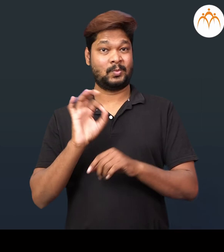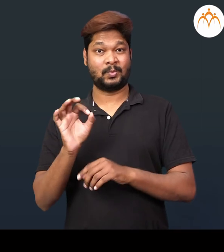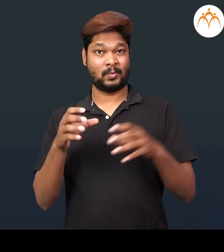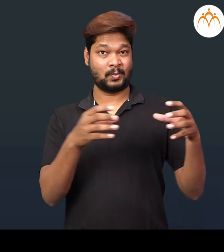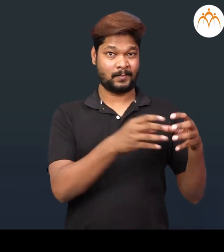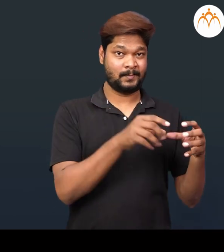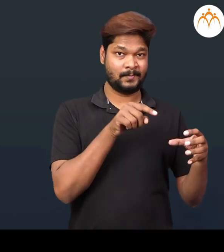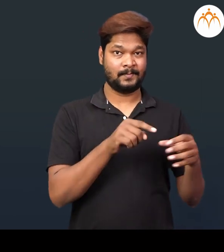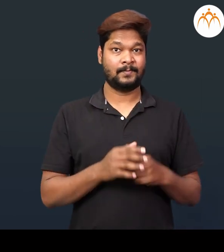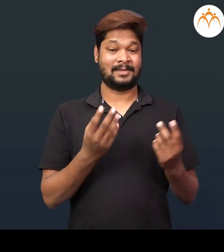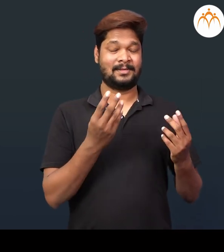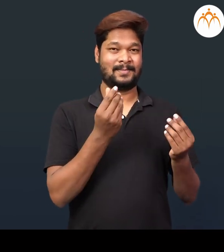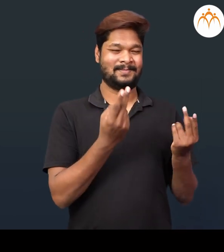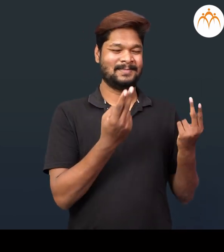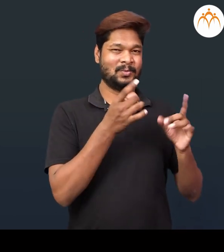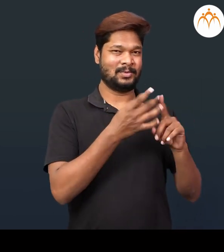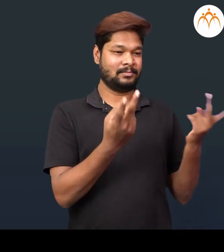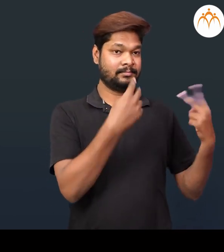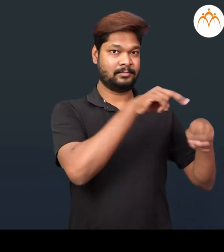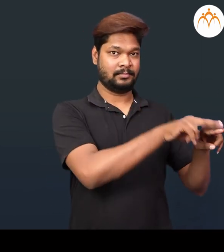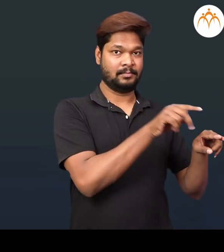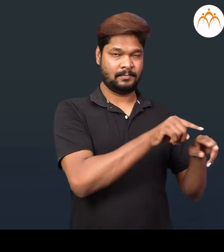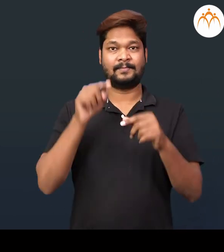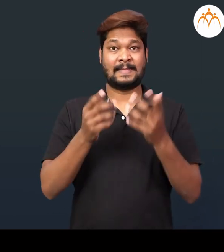अधातू, धातू सदृश.